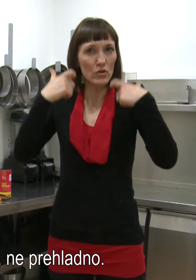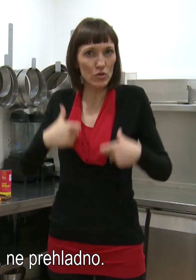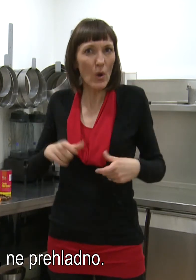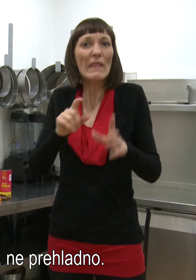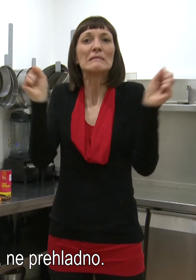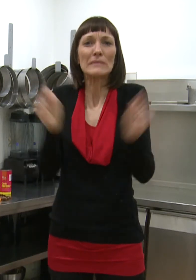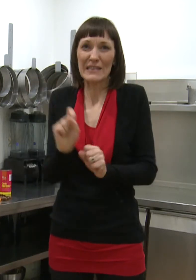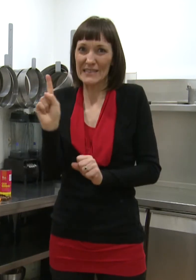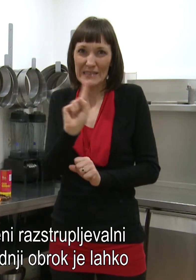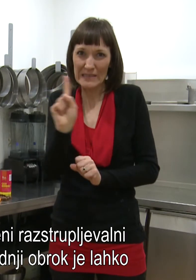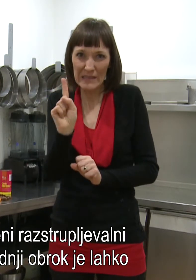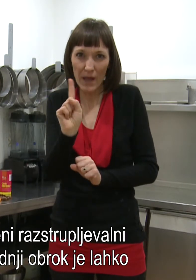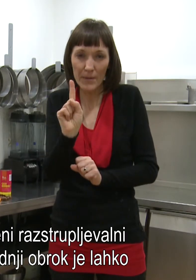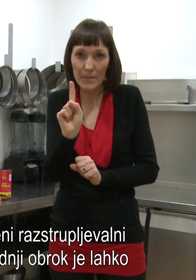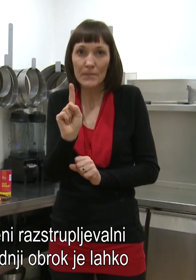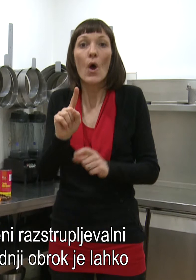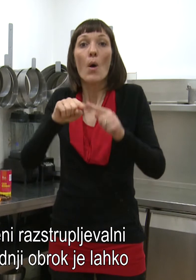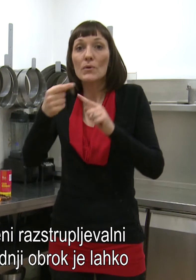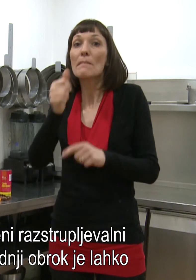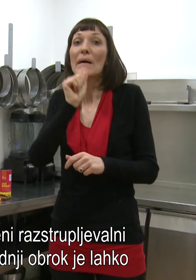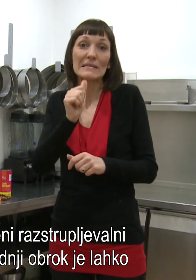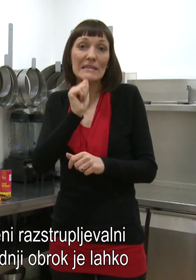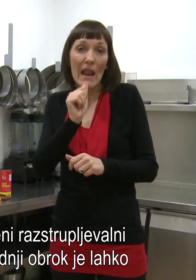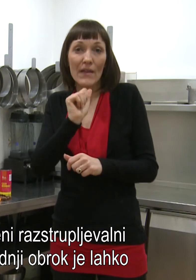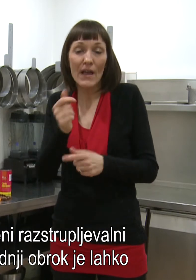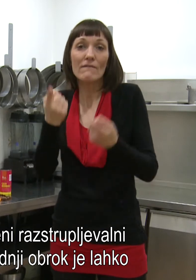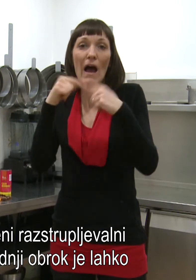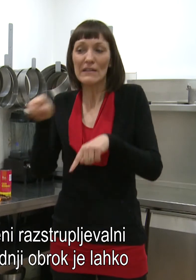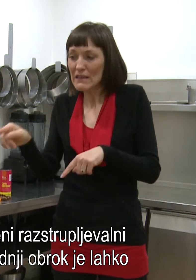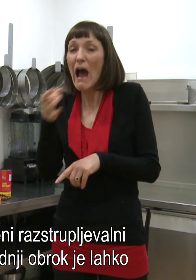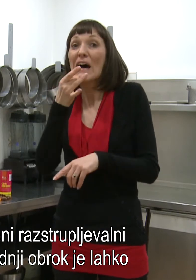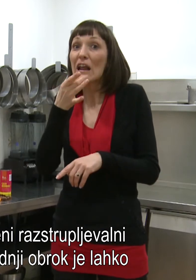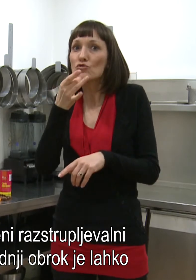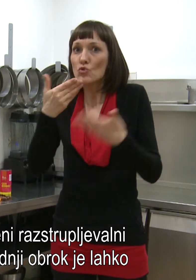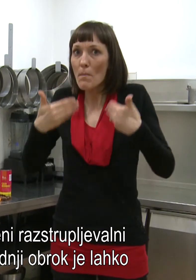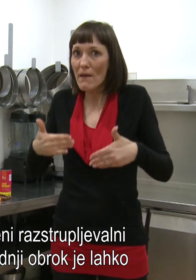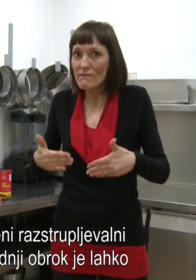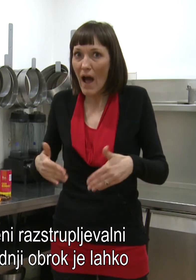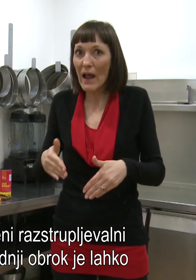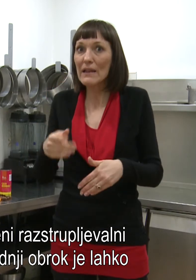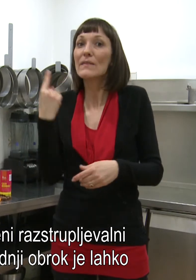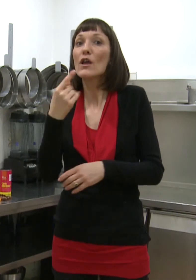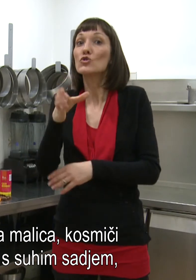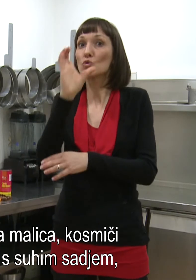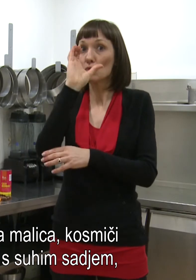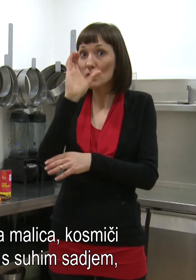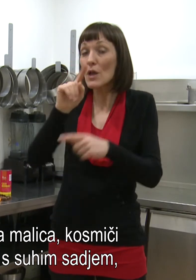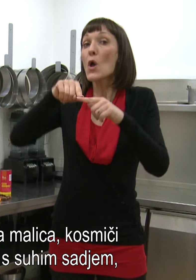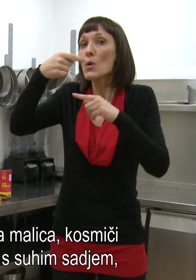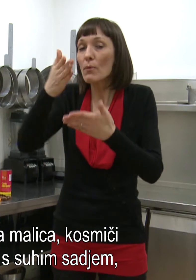ne prehladno. Potem pa nek zelenjavni oziroma razstrupljevalni smuti in naslednji obrok je lahko